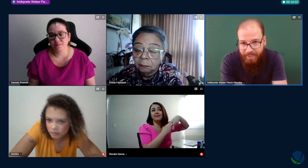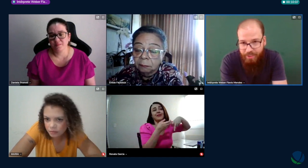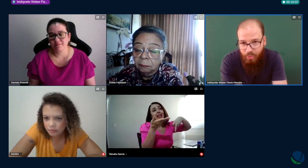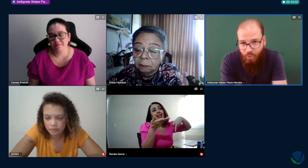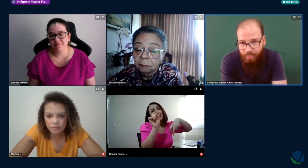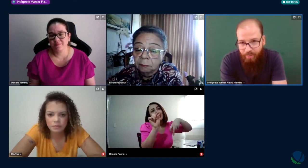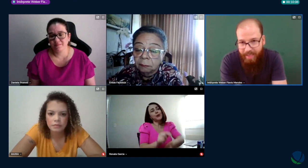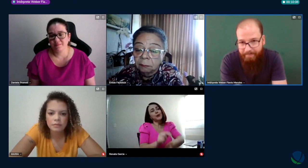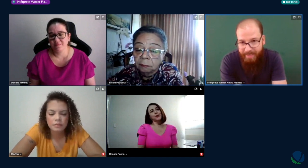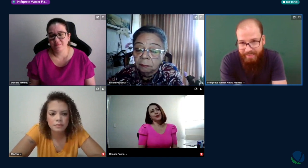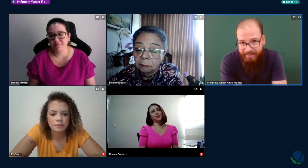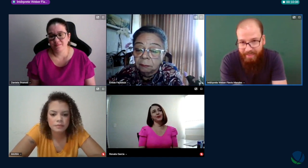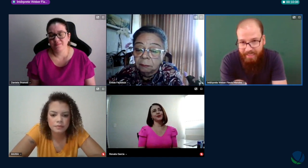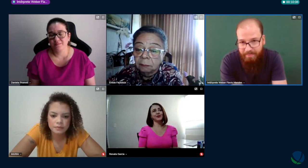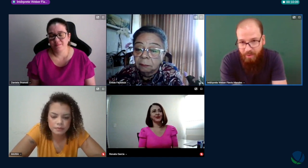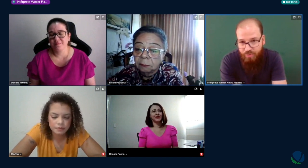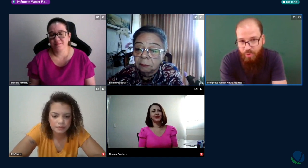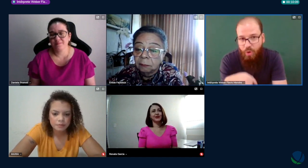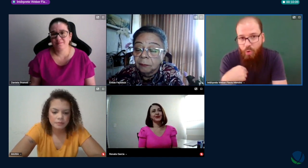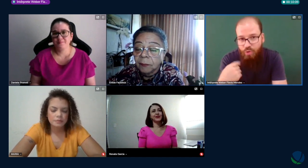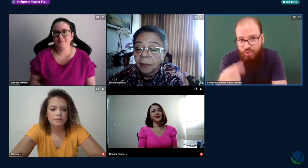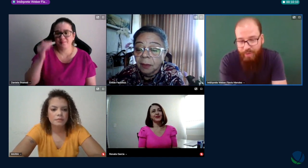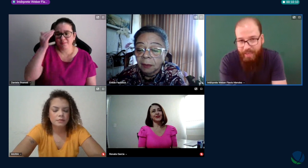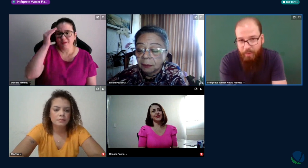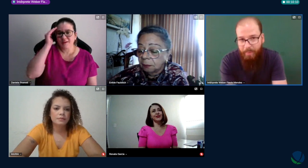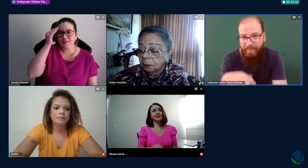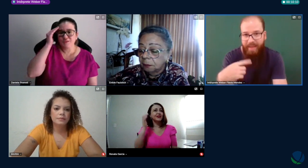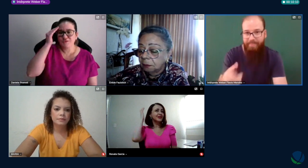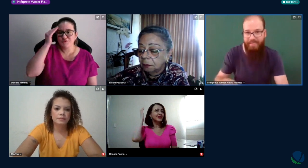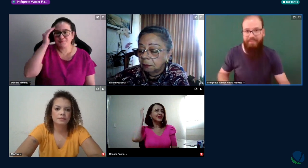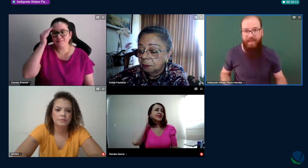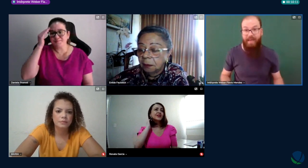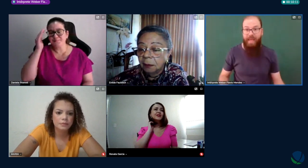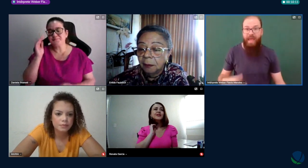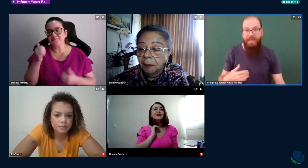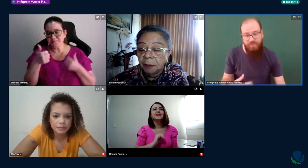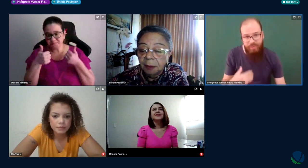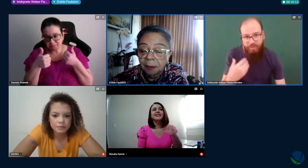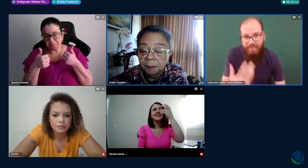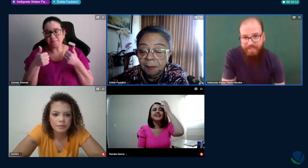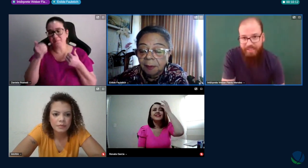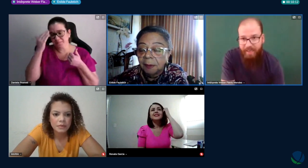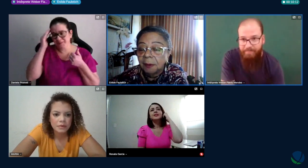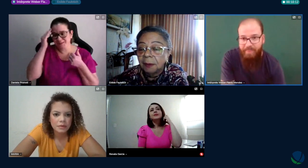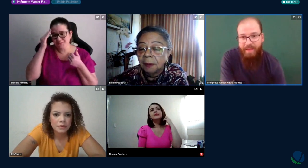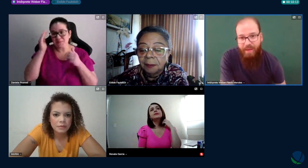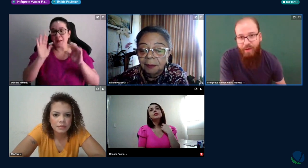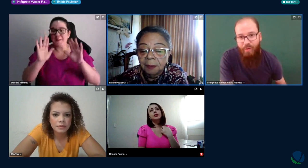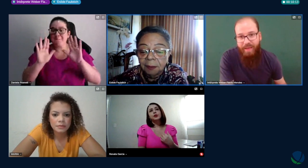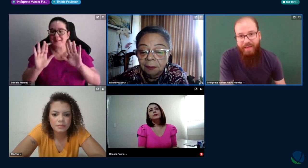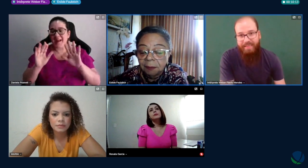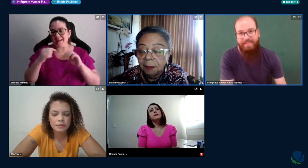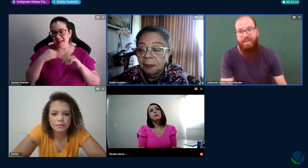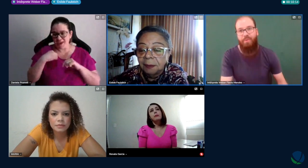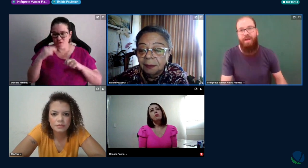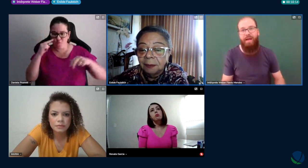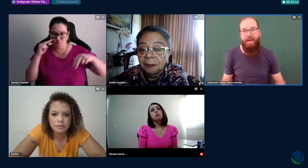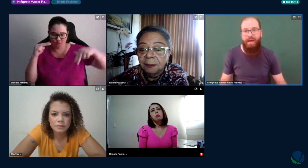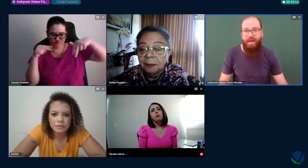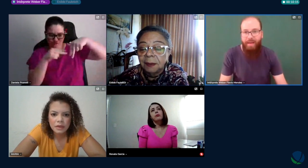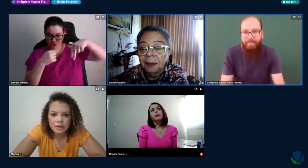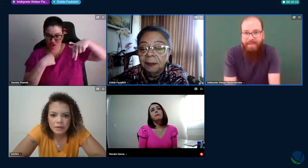nessa parte do corpo que representa nas mãos o joelho para representar. É isso que eu quis dizer então, em